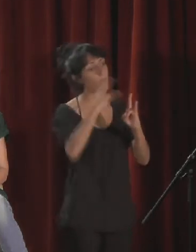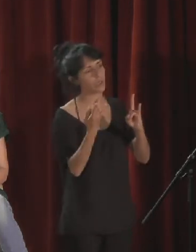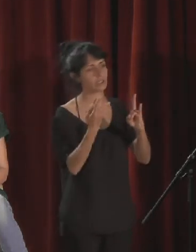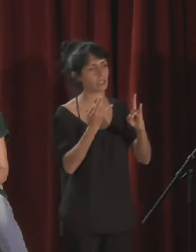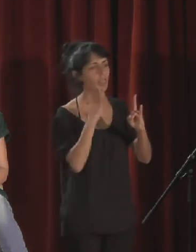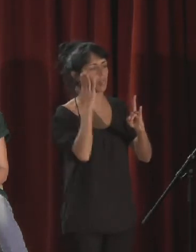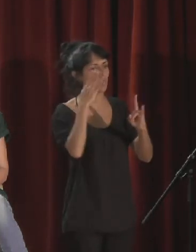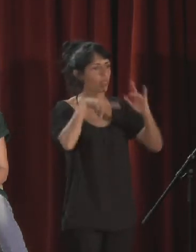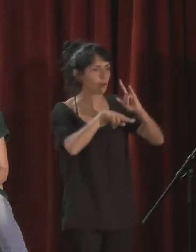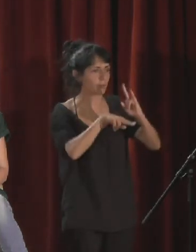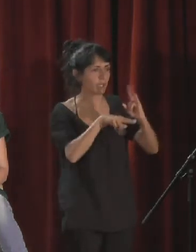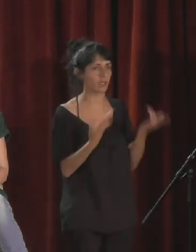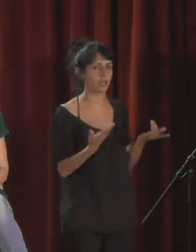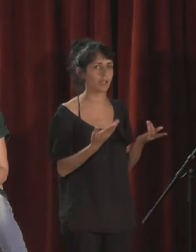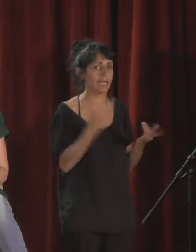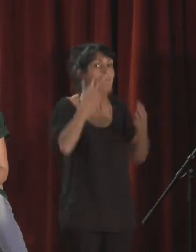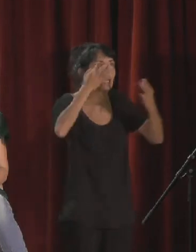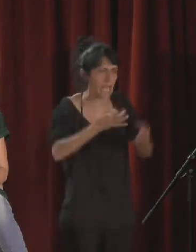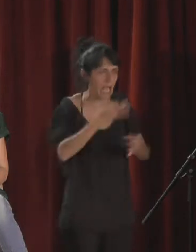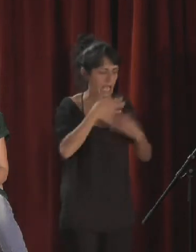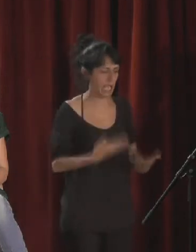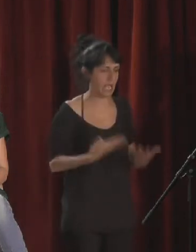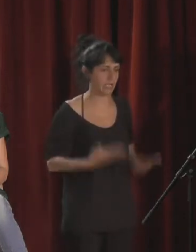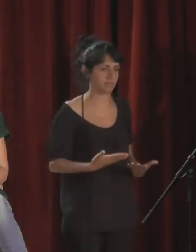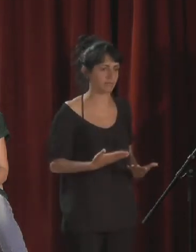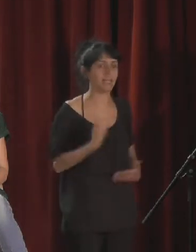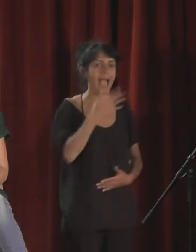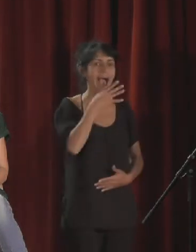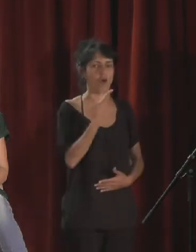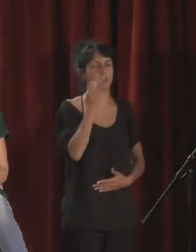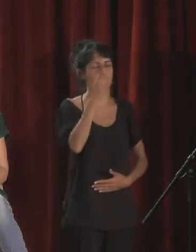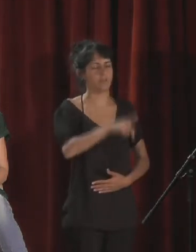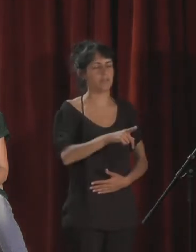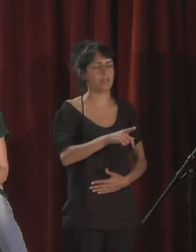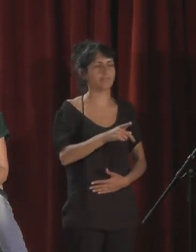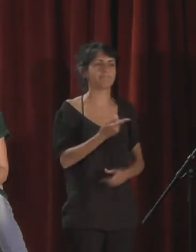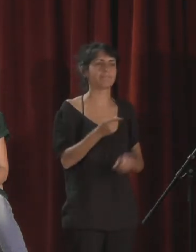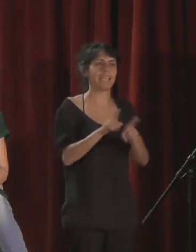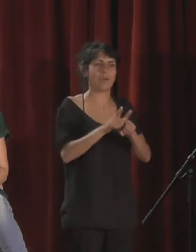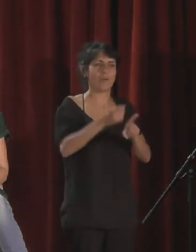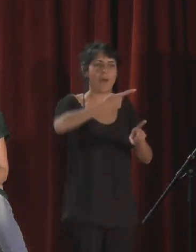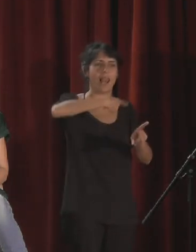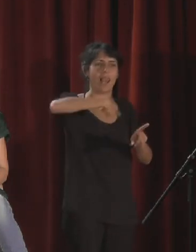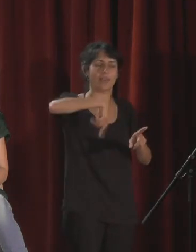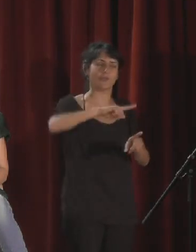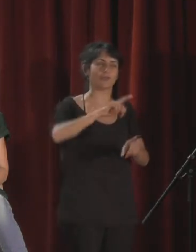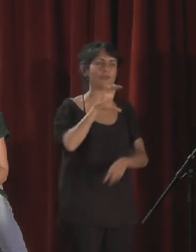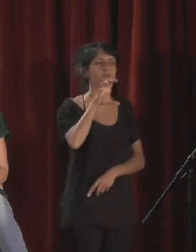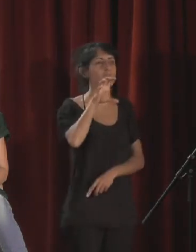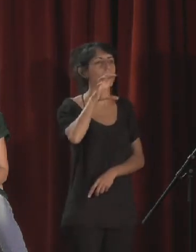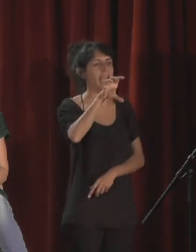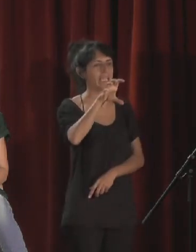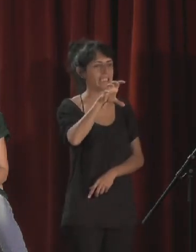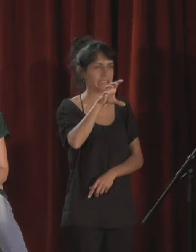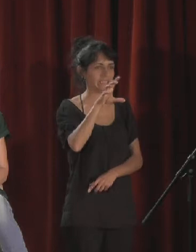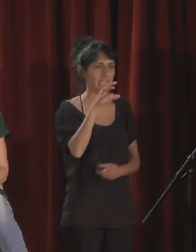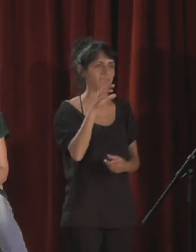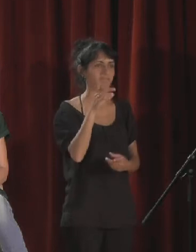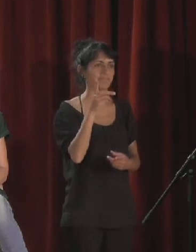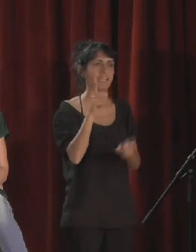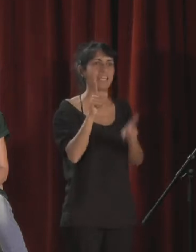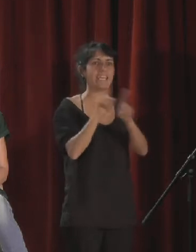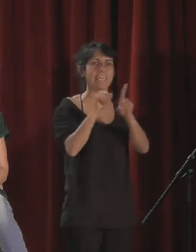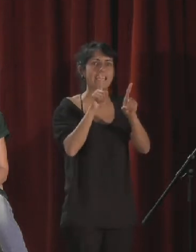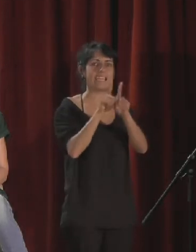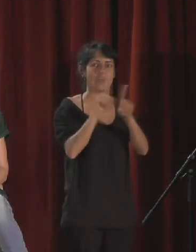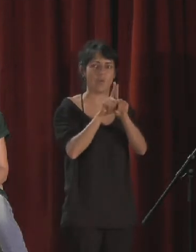Esa é a realidade. E ao mesmo tempo, somos o país que ten o billón de euros de débeda. E